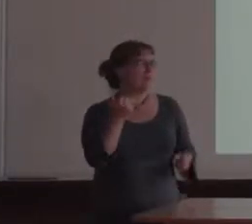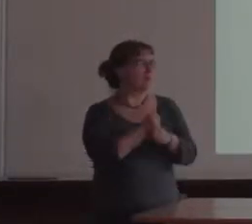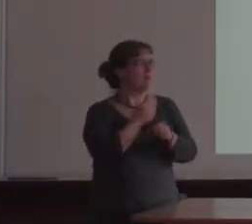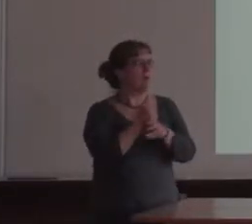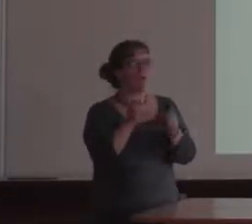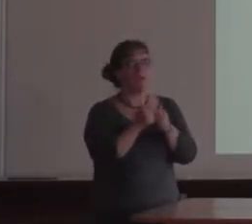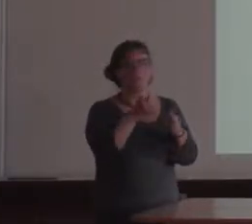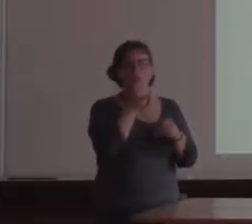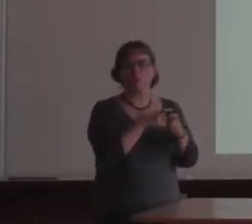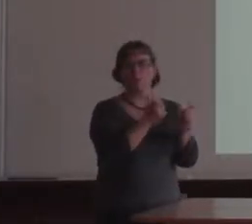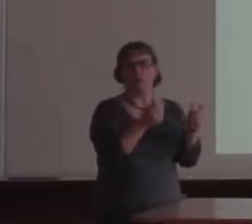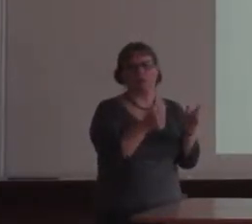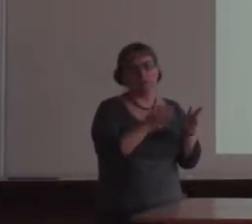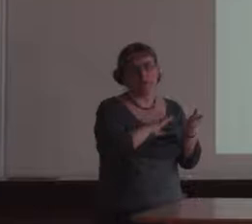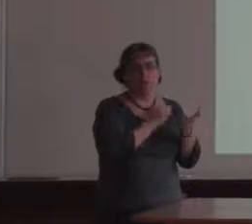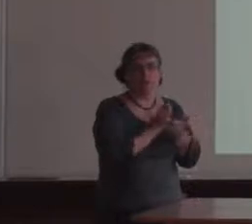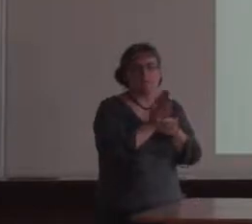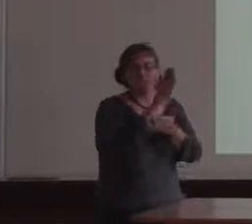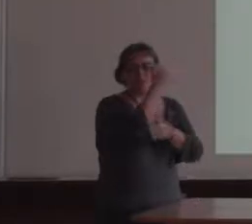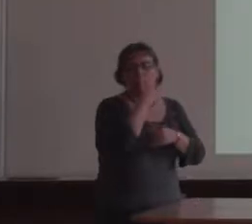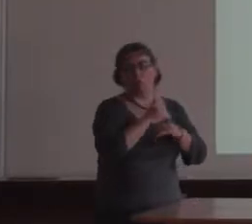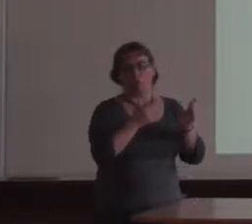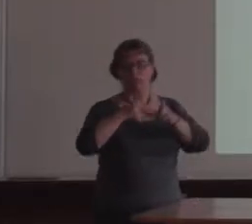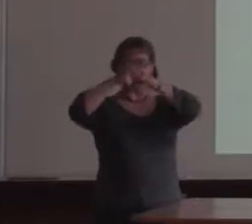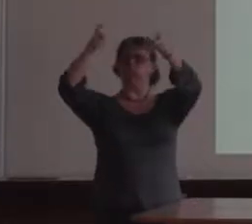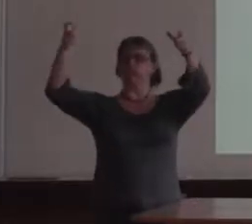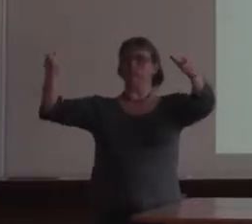les très grosses entreprises.